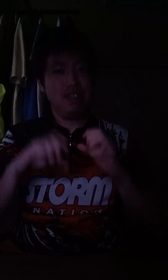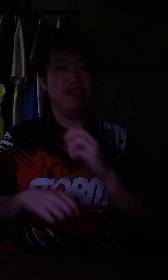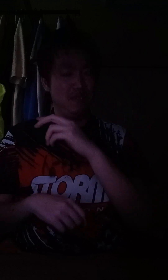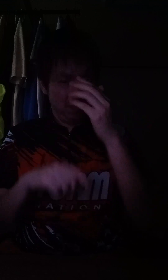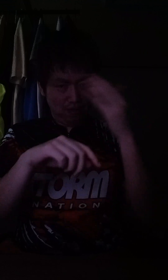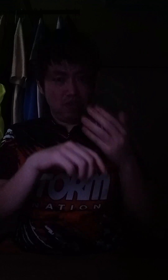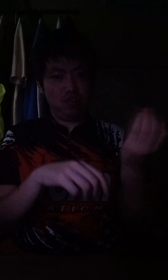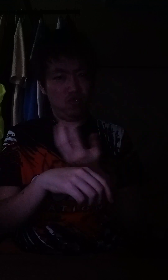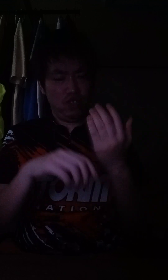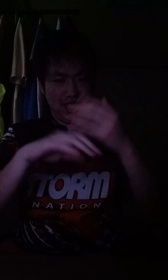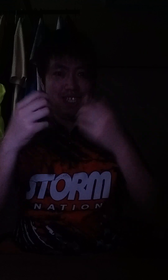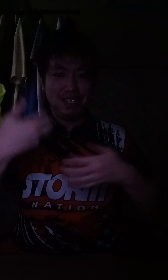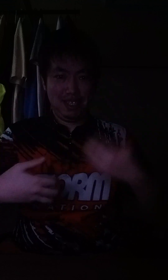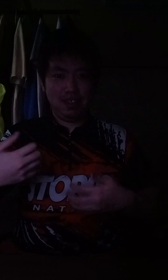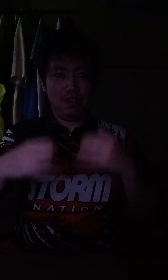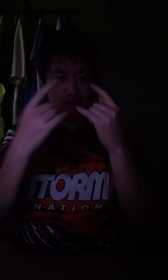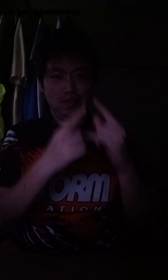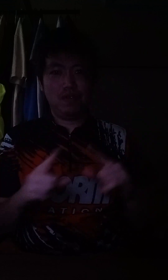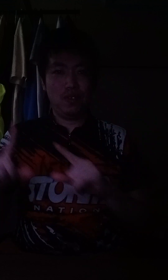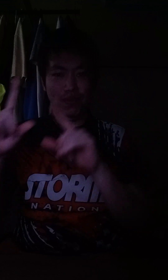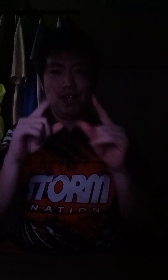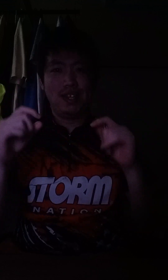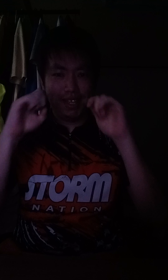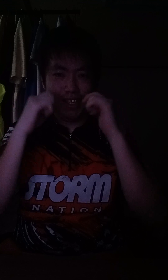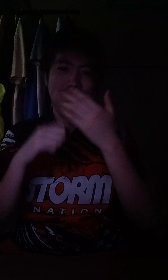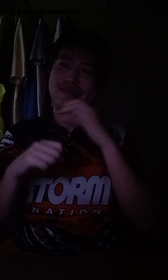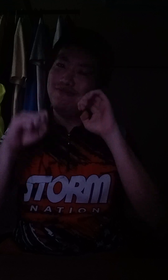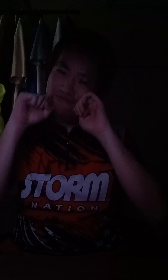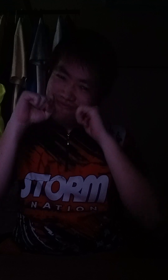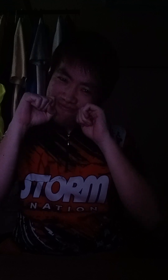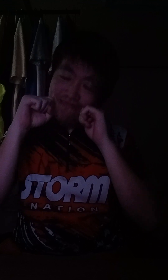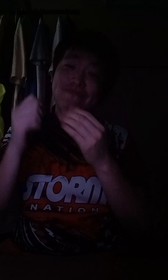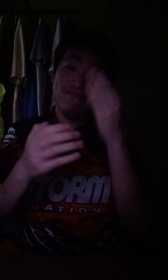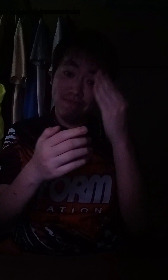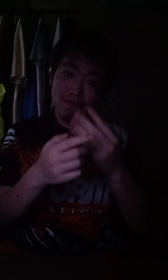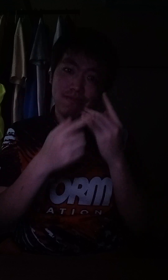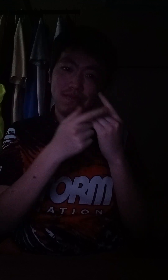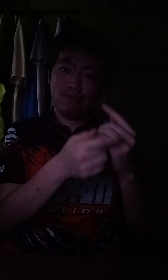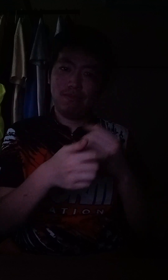주사도 즐겁게 맞기 위한 현아만의 귀여운 방법입니다.